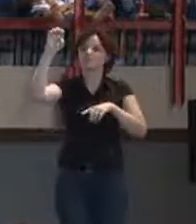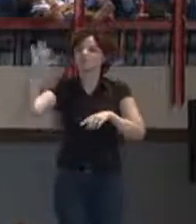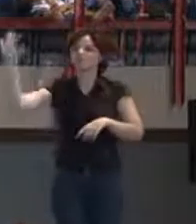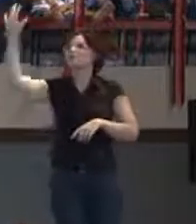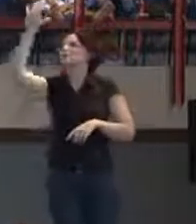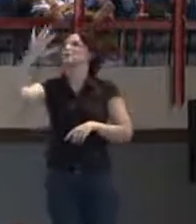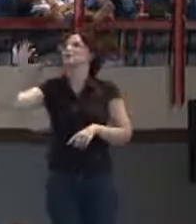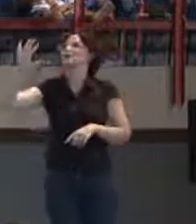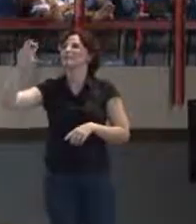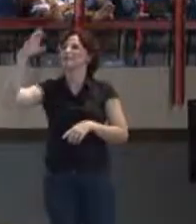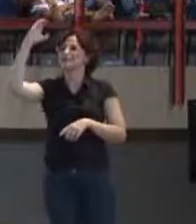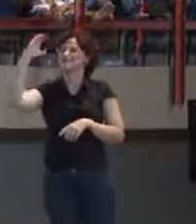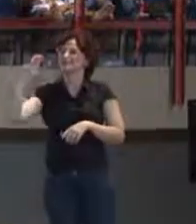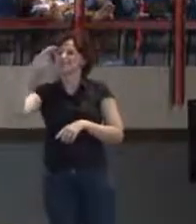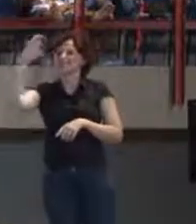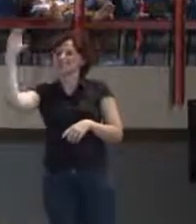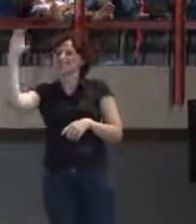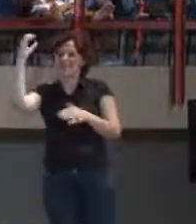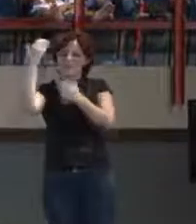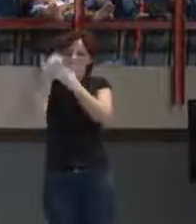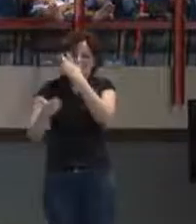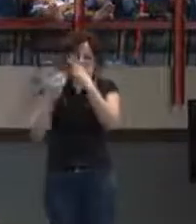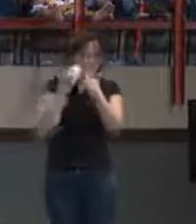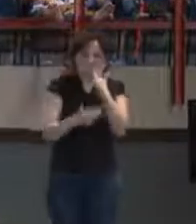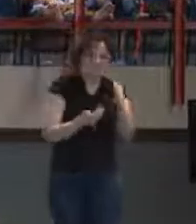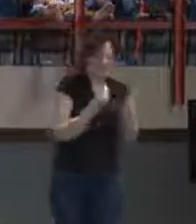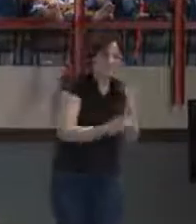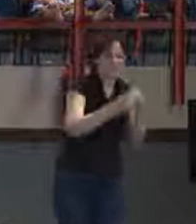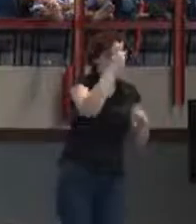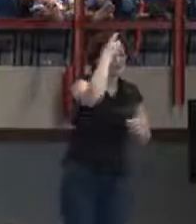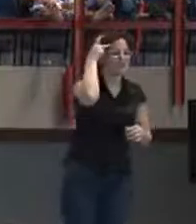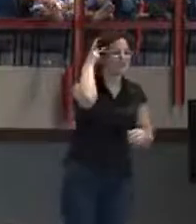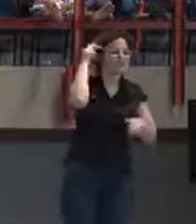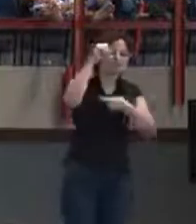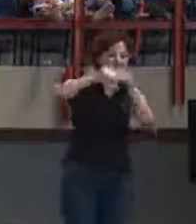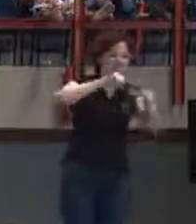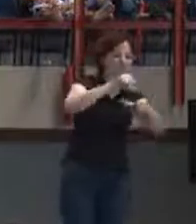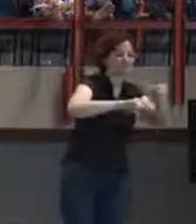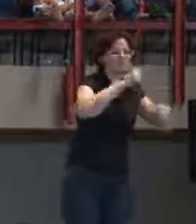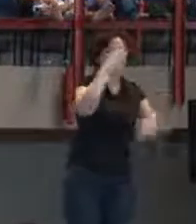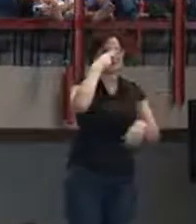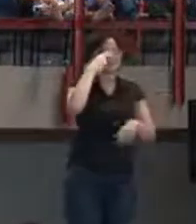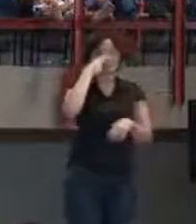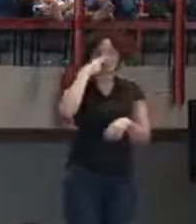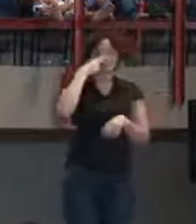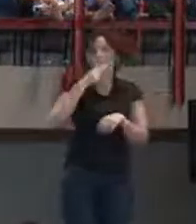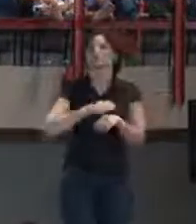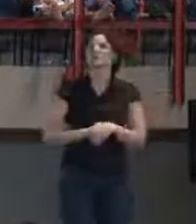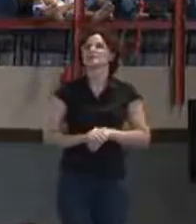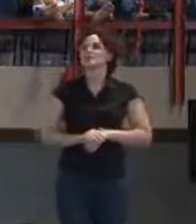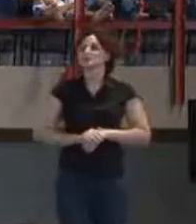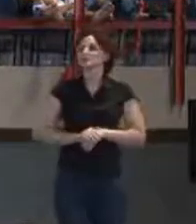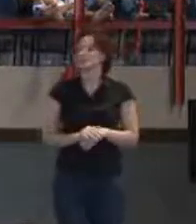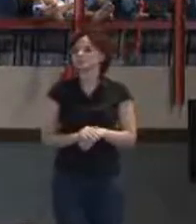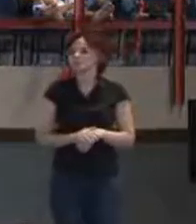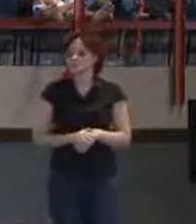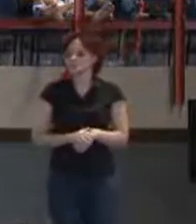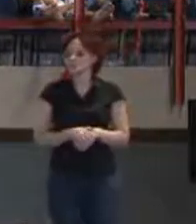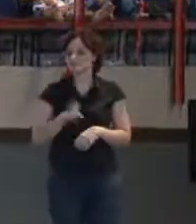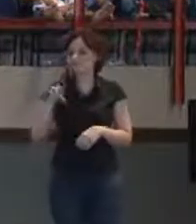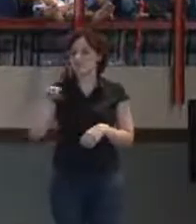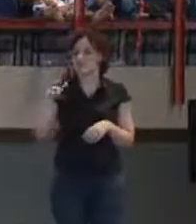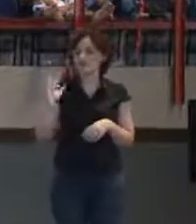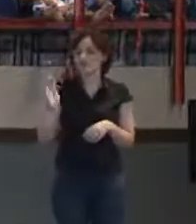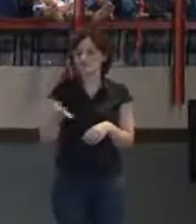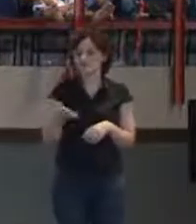quantidade gigantesca de fiéis para a Reforma Protestante, né? Para os grupos protestantes. E é nessa época